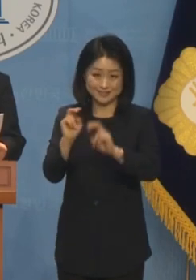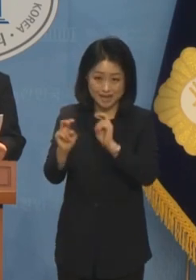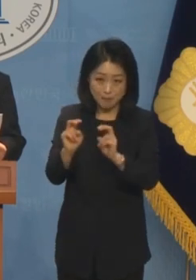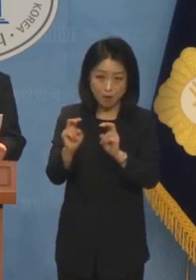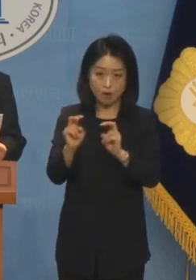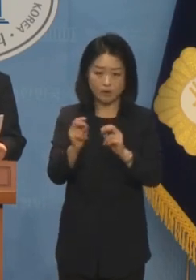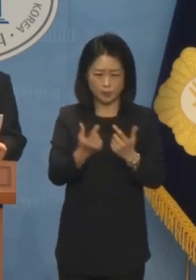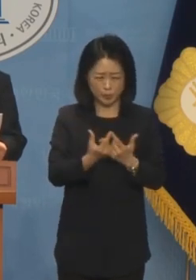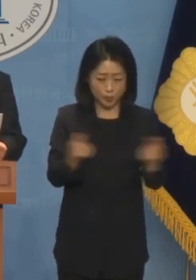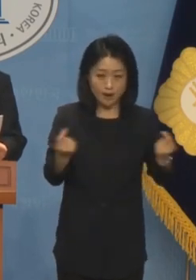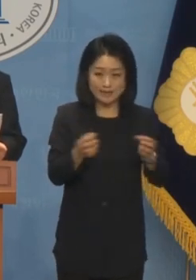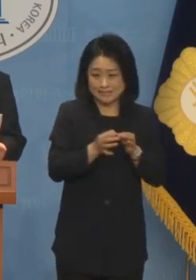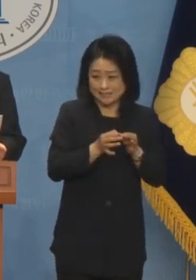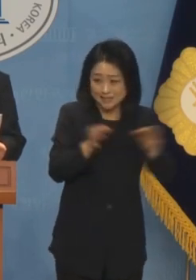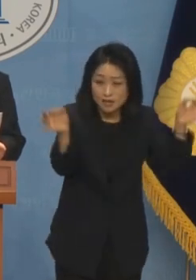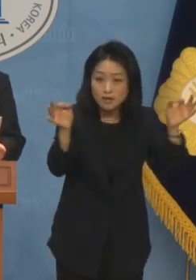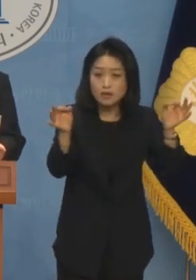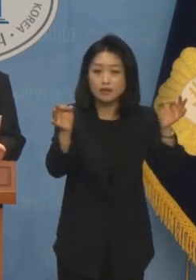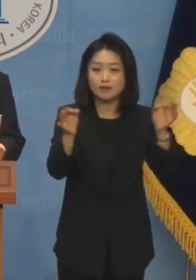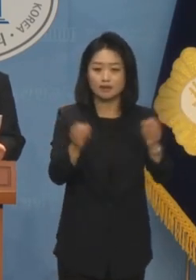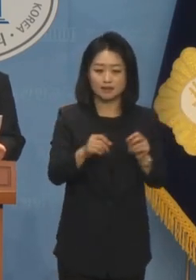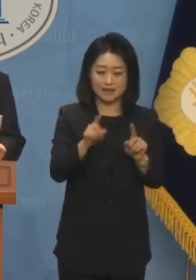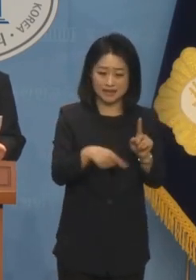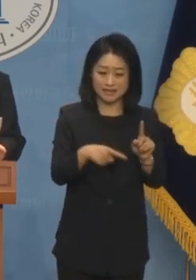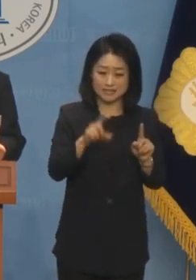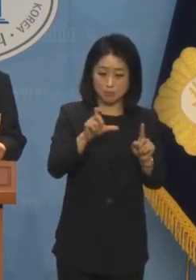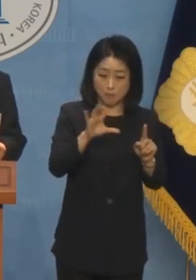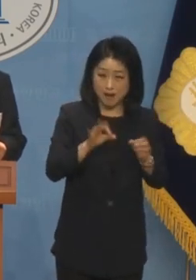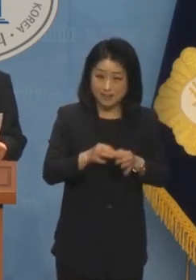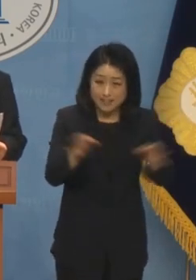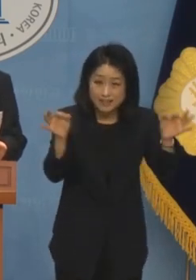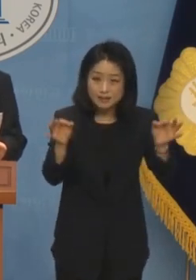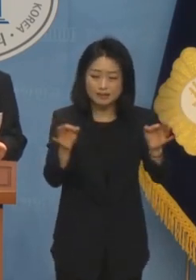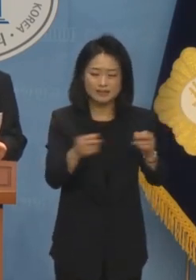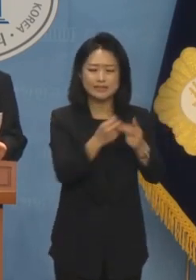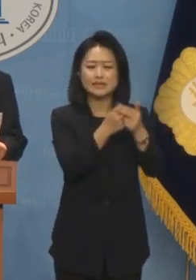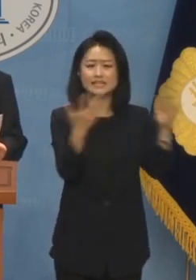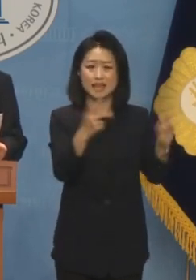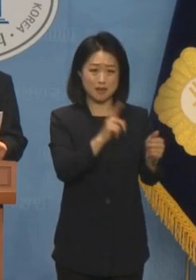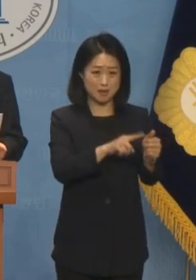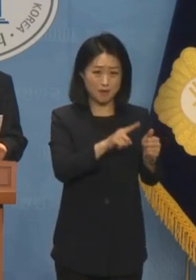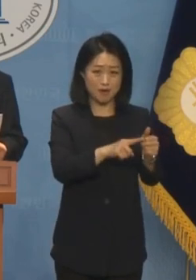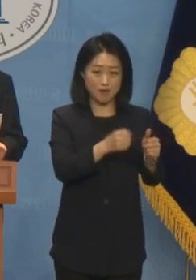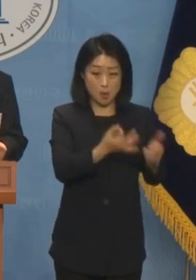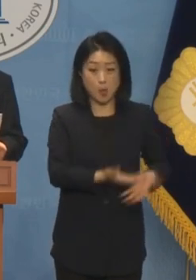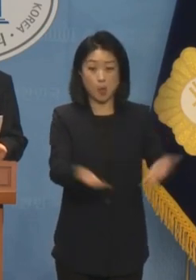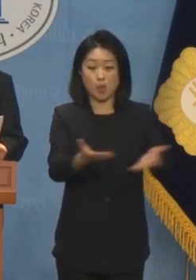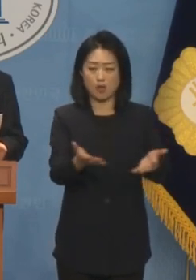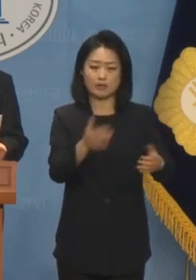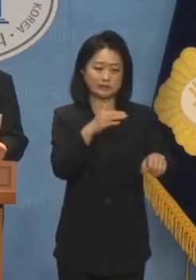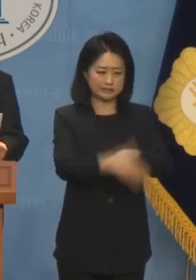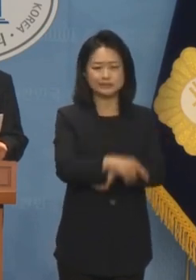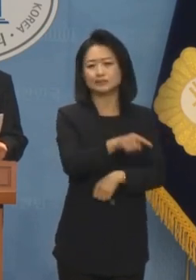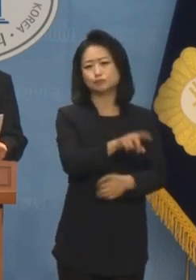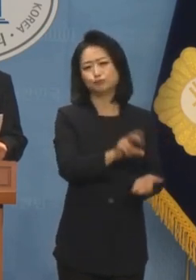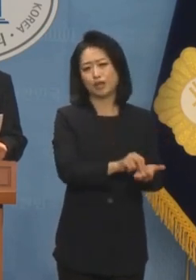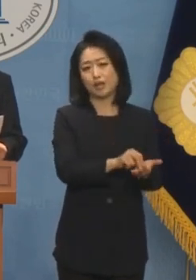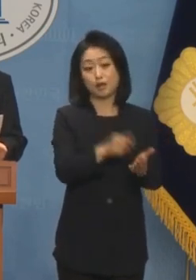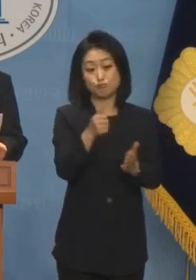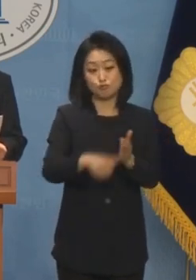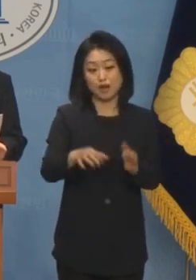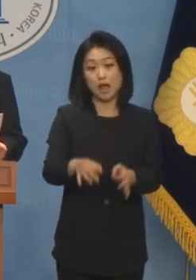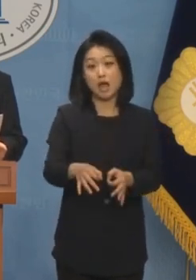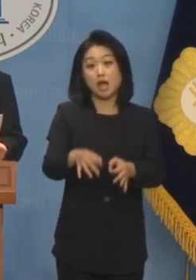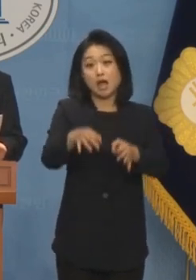똑같이 돈을 나눠 소비 진작을 유도하겠다는 것이 이재명 대표의 퍼주기 정책은 되려 물가